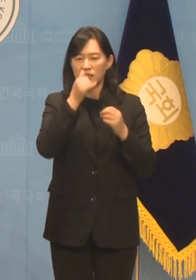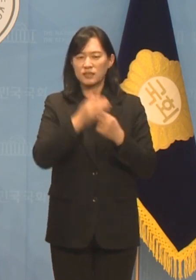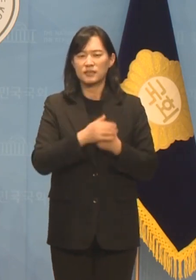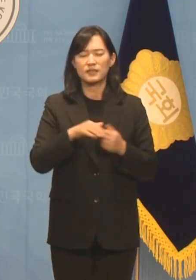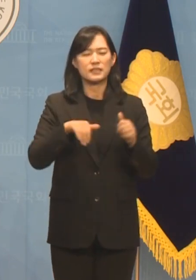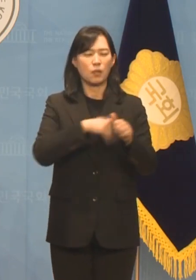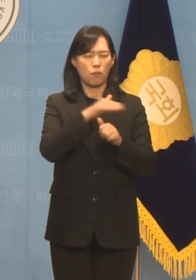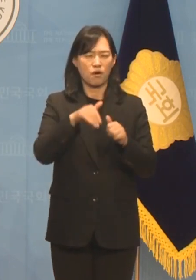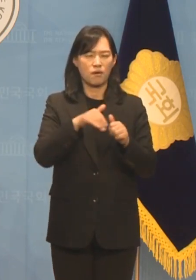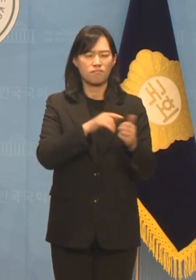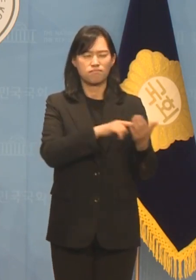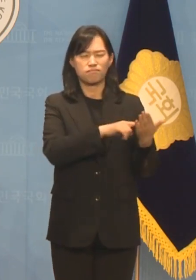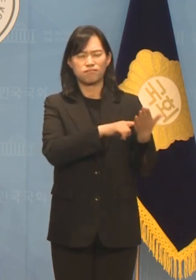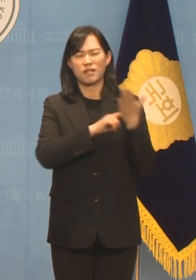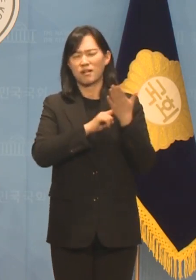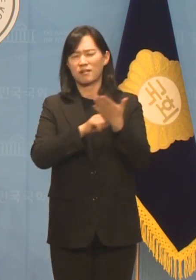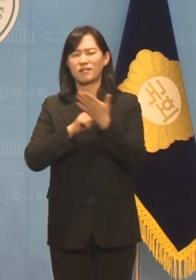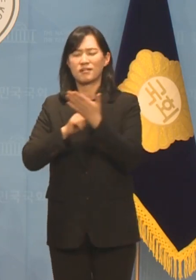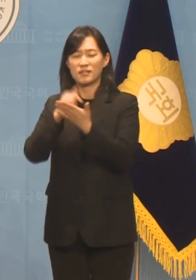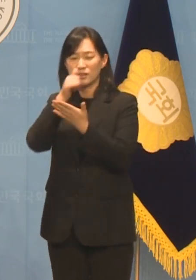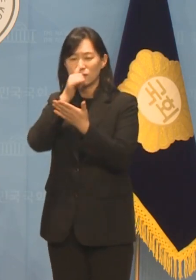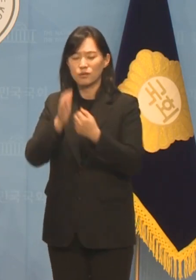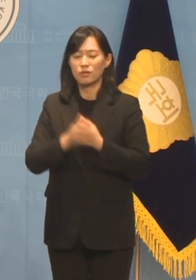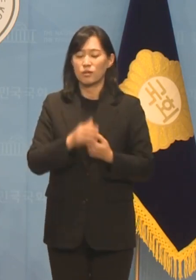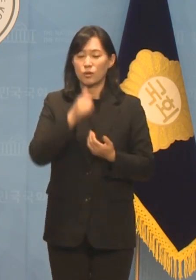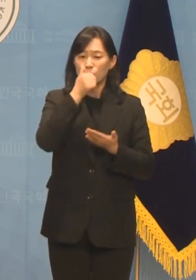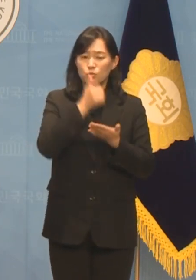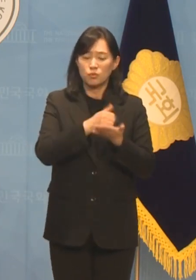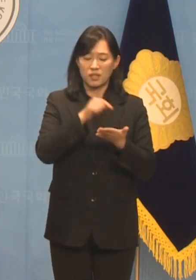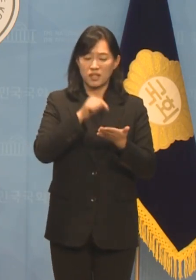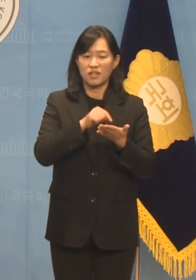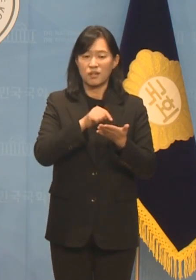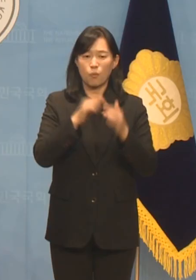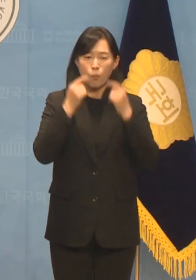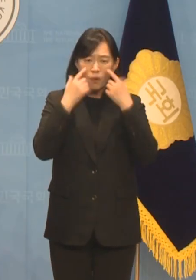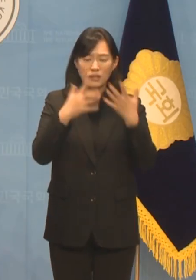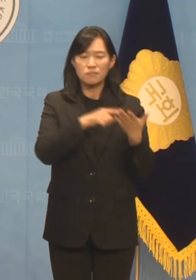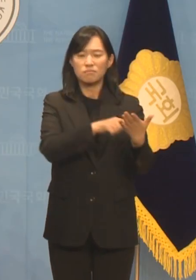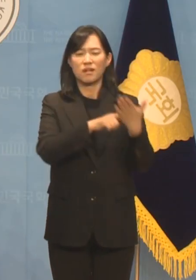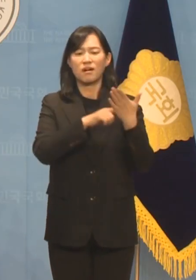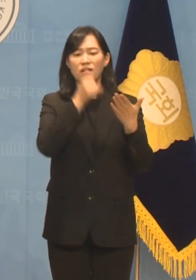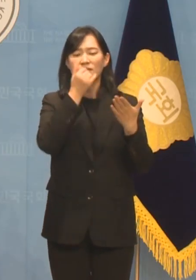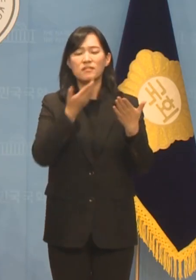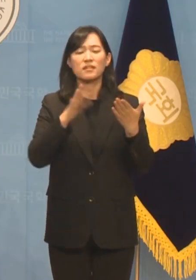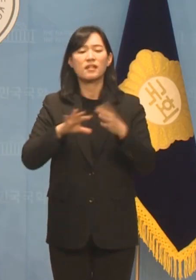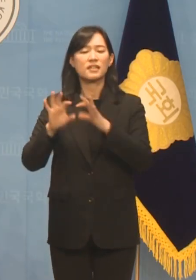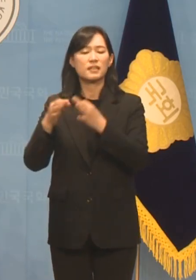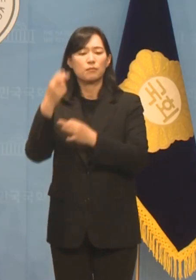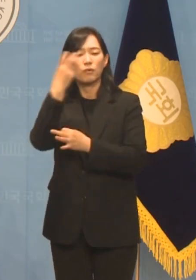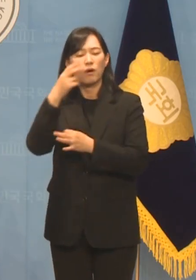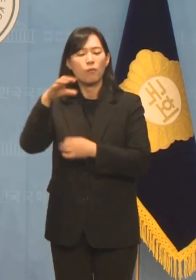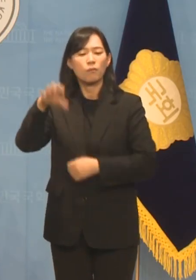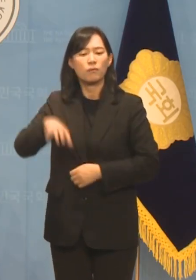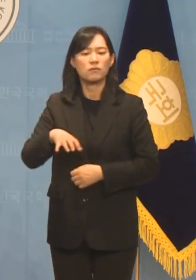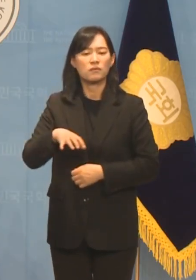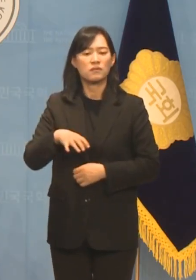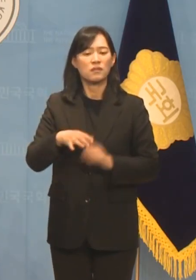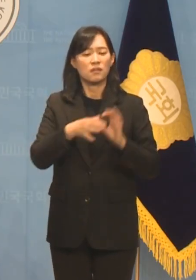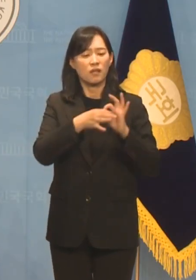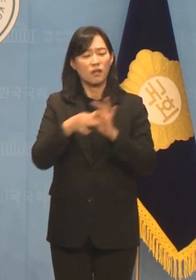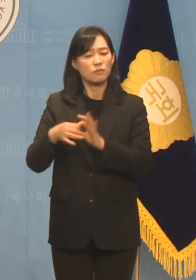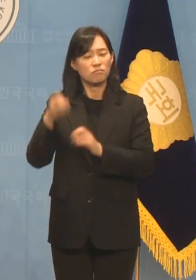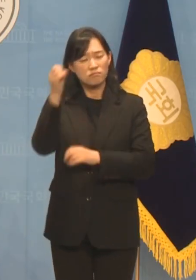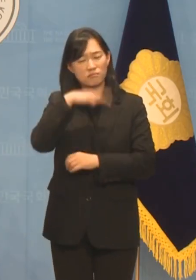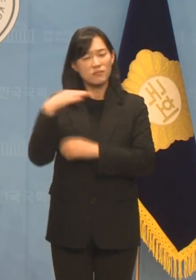쏟아지고 있습니다. 범죄의 그림자가 뻔히 드러났는데 금감원은 언제까지 외면할